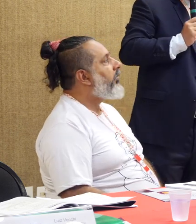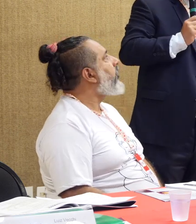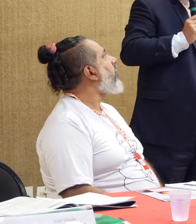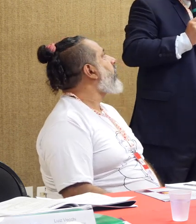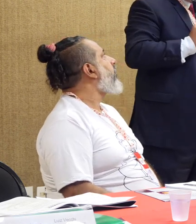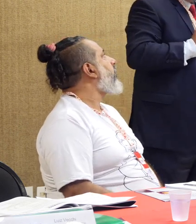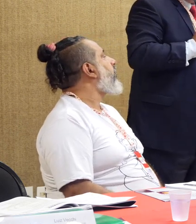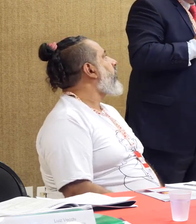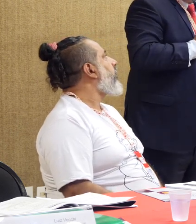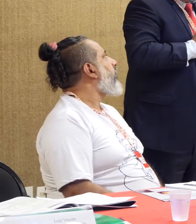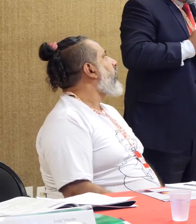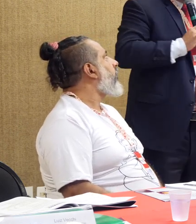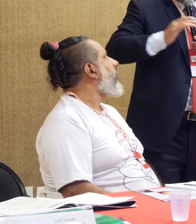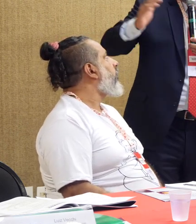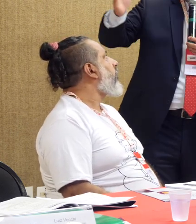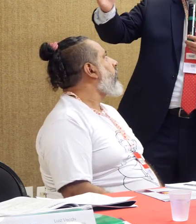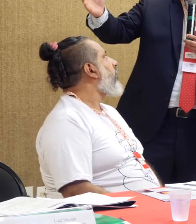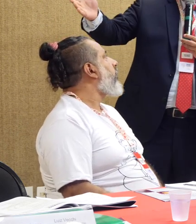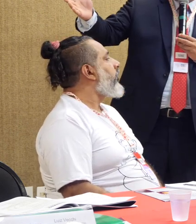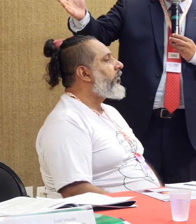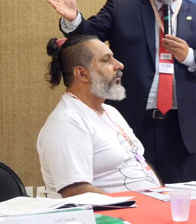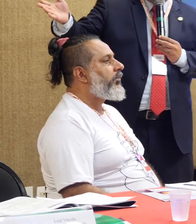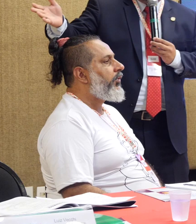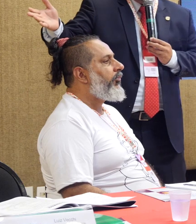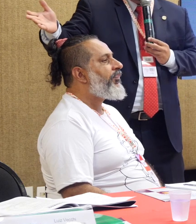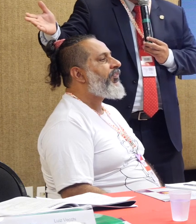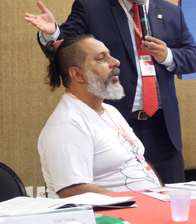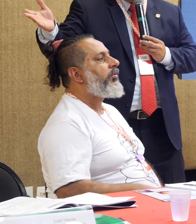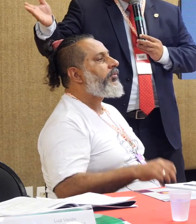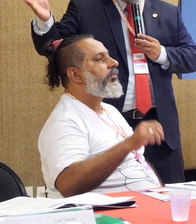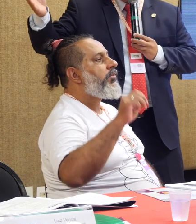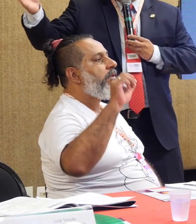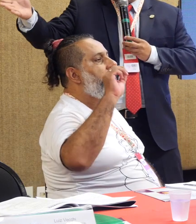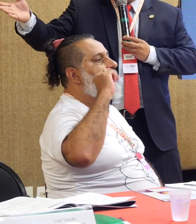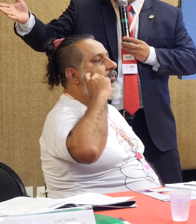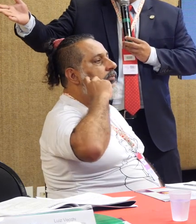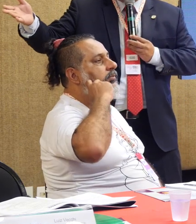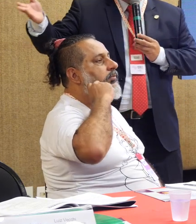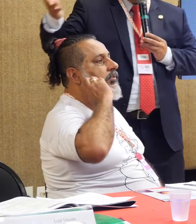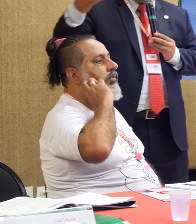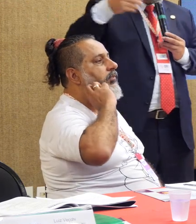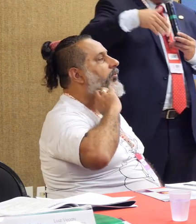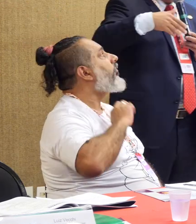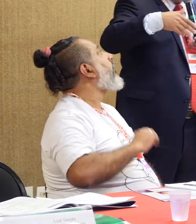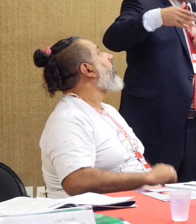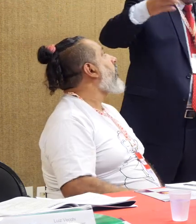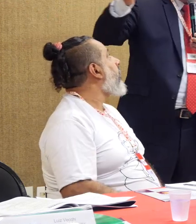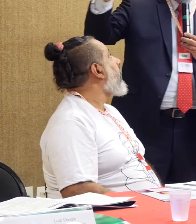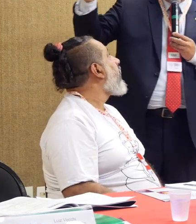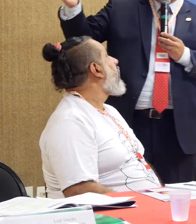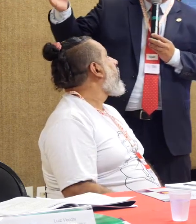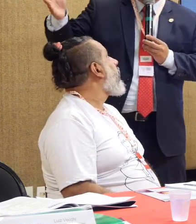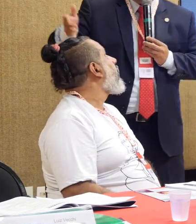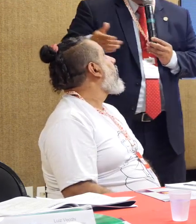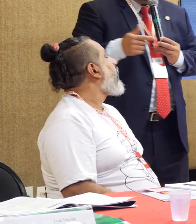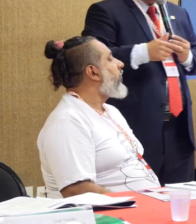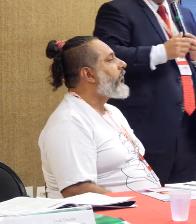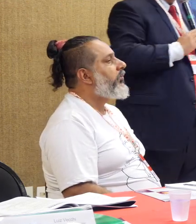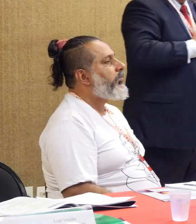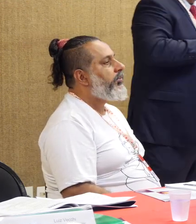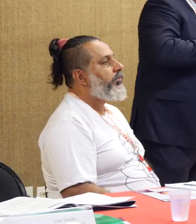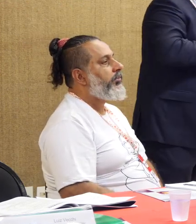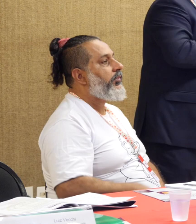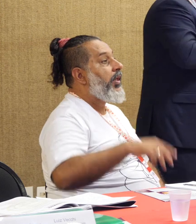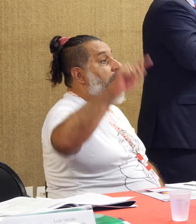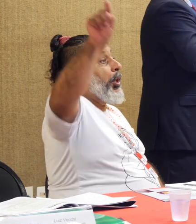somos extremamente contra. Até a gente está em discussão aqui com o Jones Moura, que é um deputado guarda municipal, e junto com a Adriana